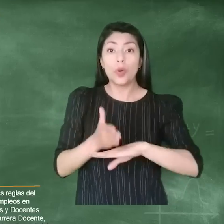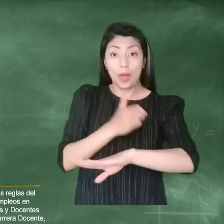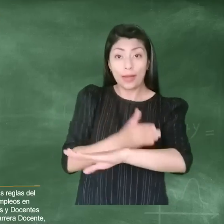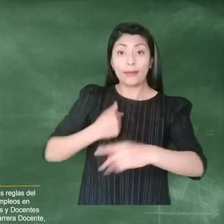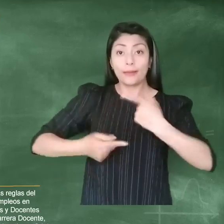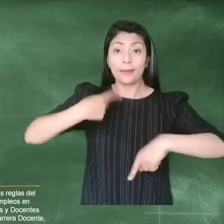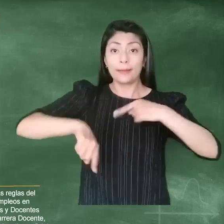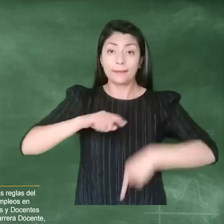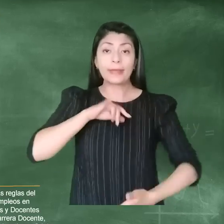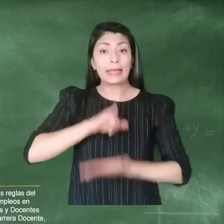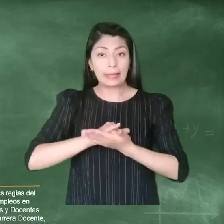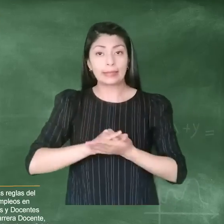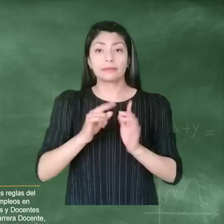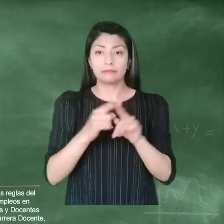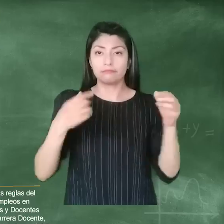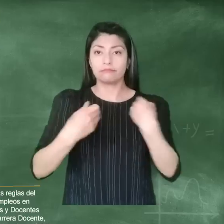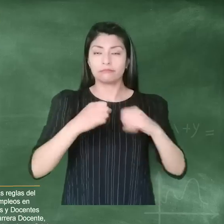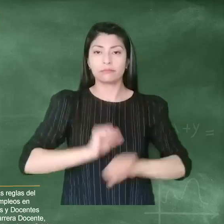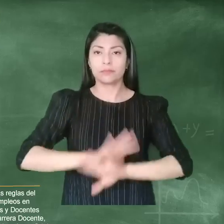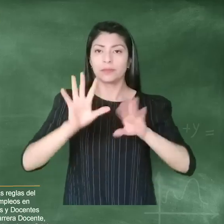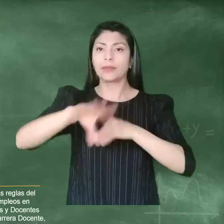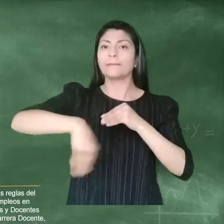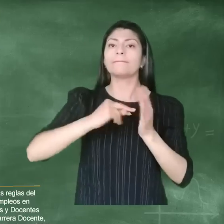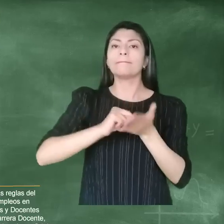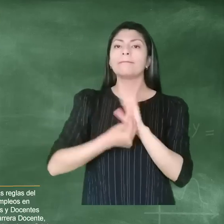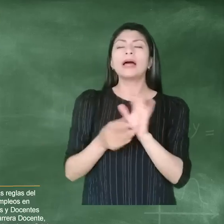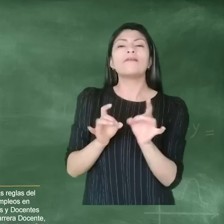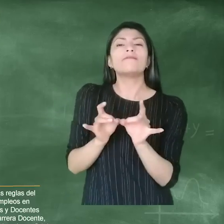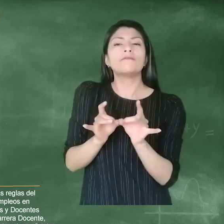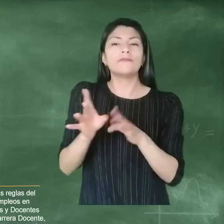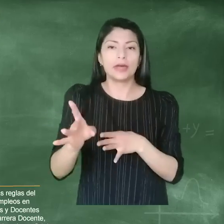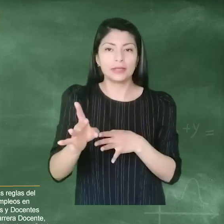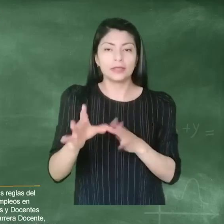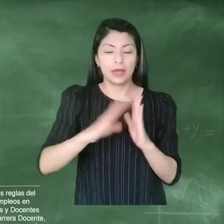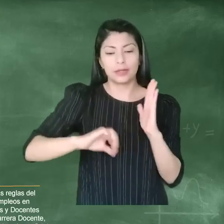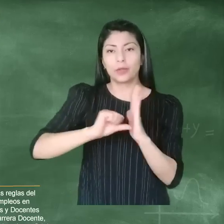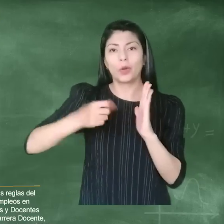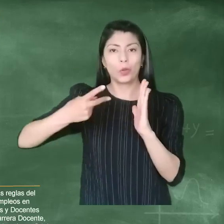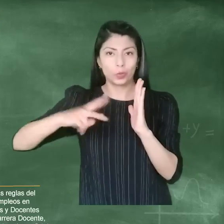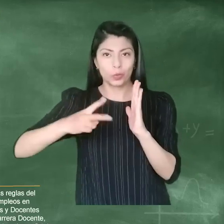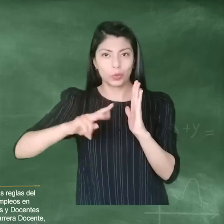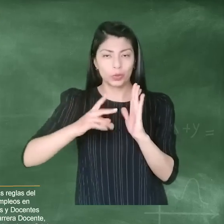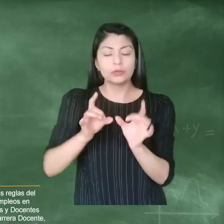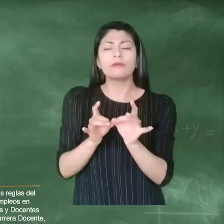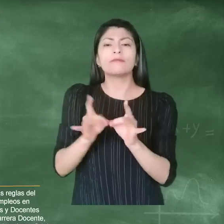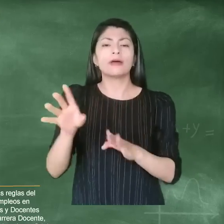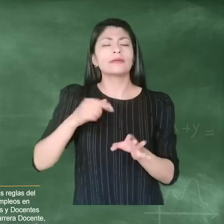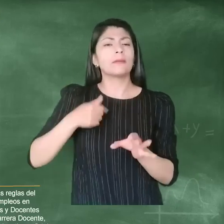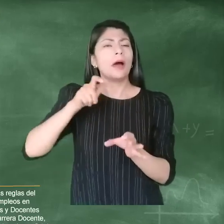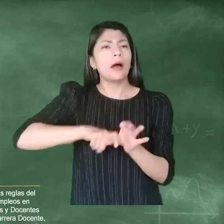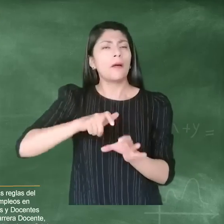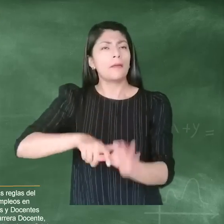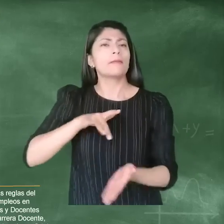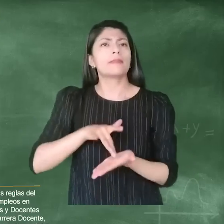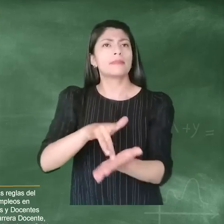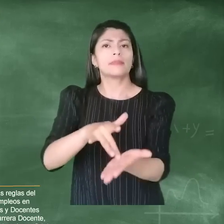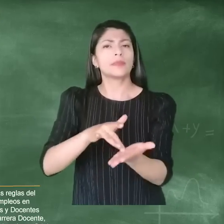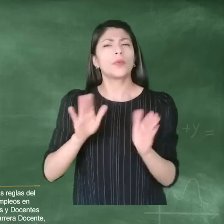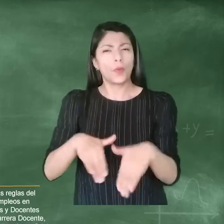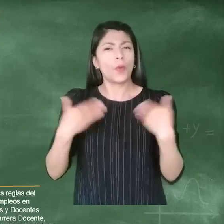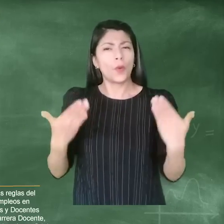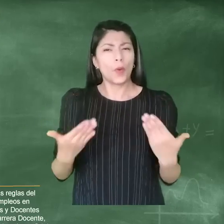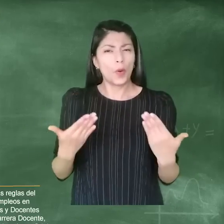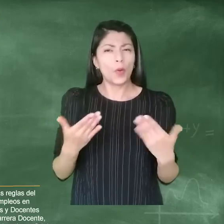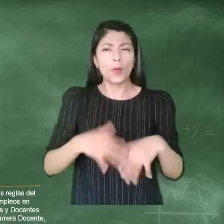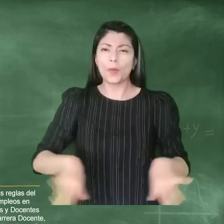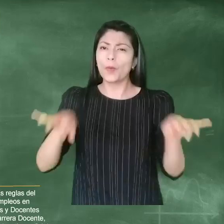del presente acuerdo. Artículo 12. Cronograma para el pago de derechos de participación e